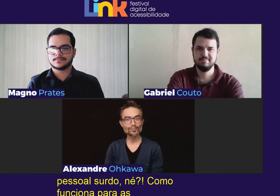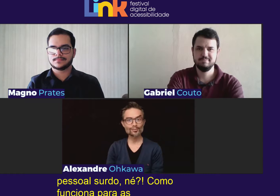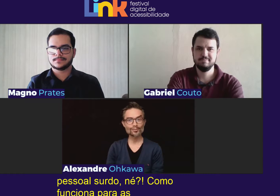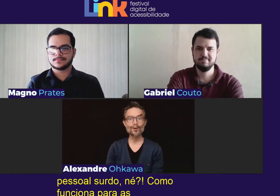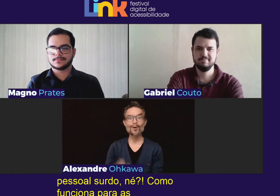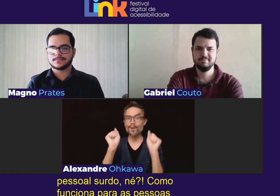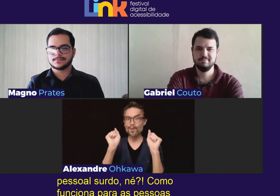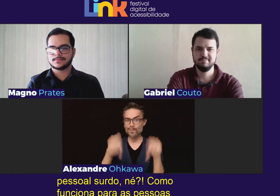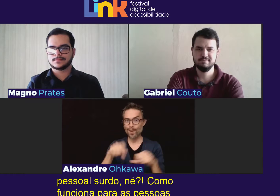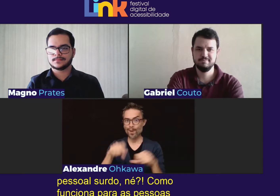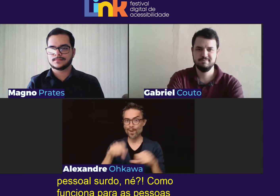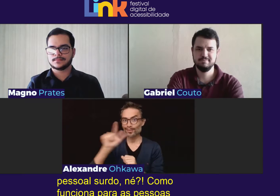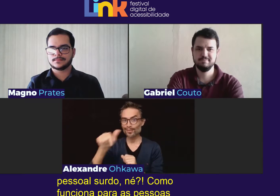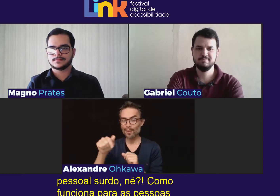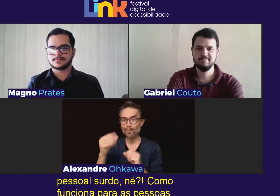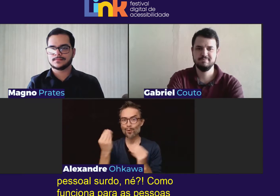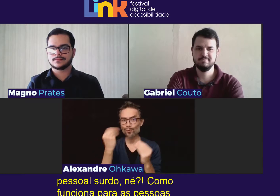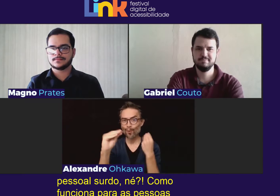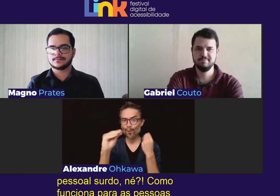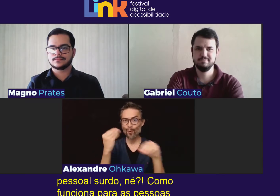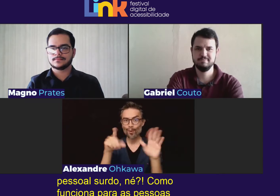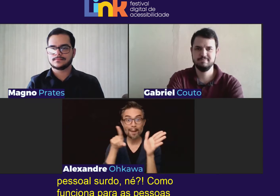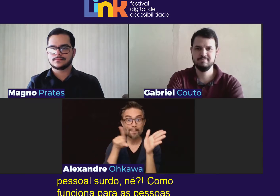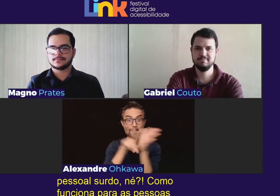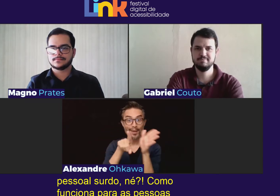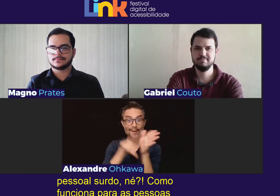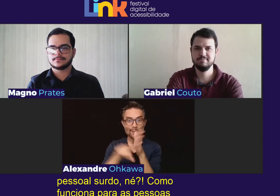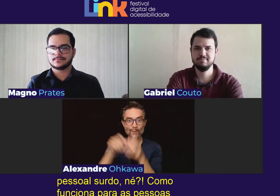é que, vamos supor, a pessoa tem um interesse?